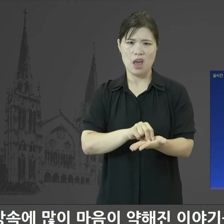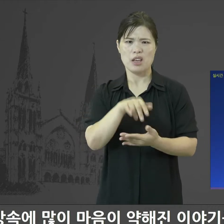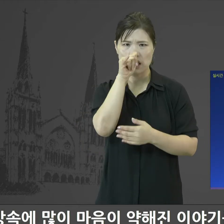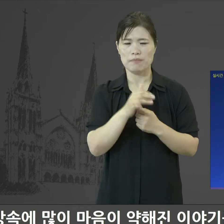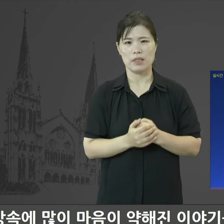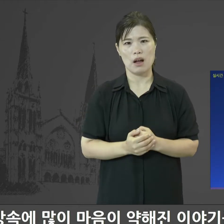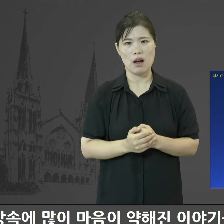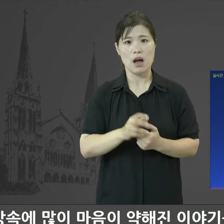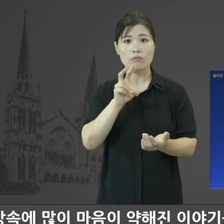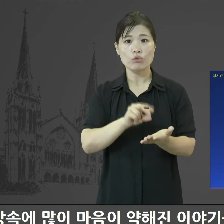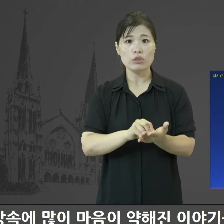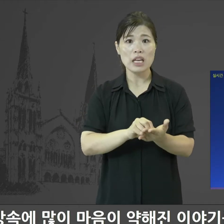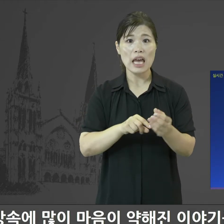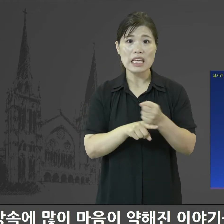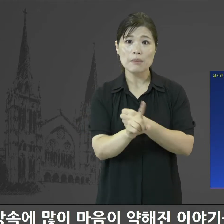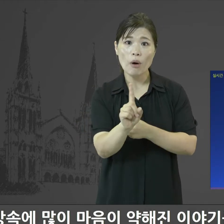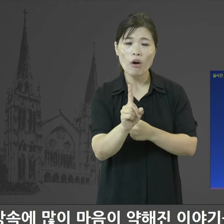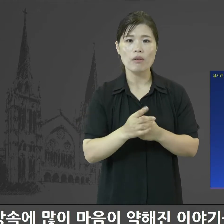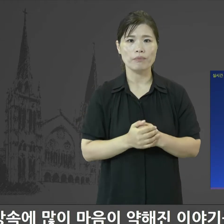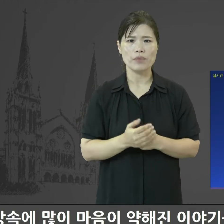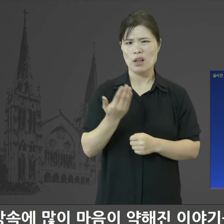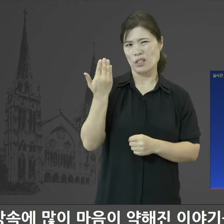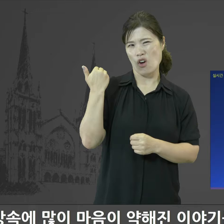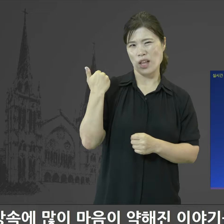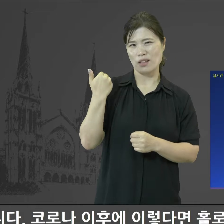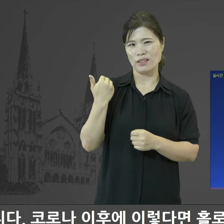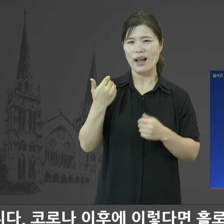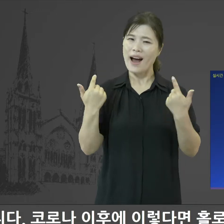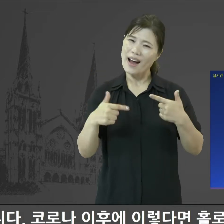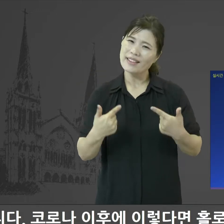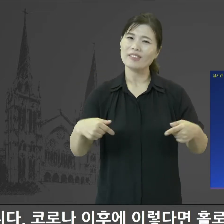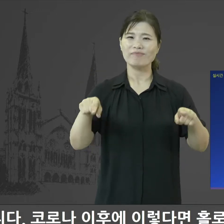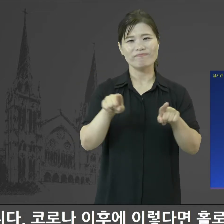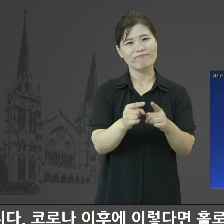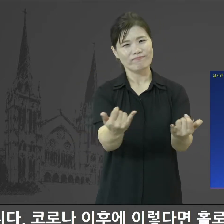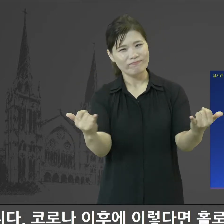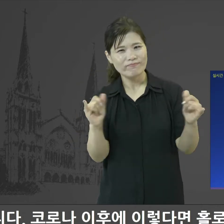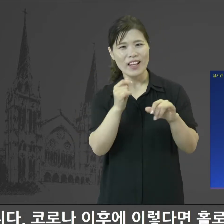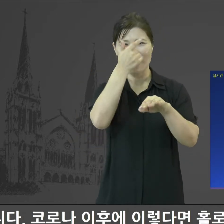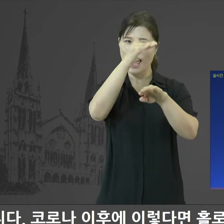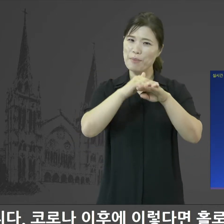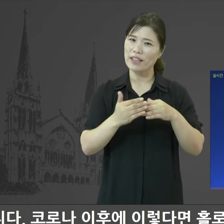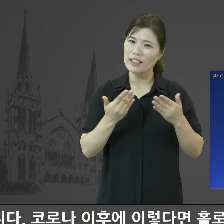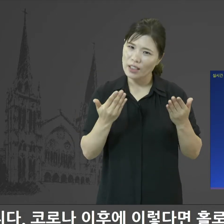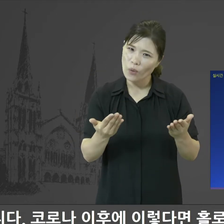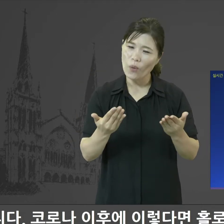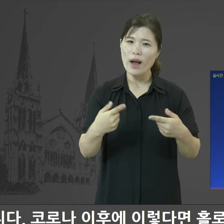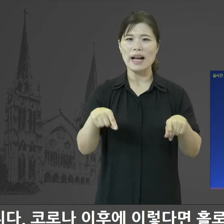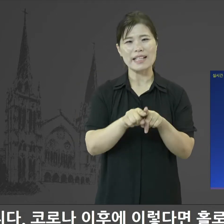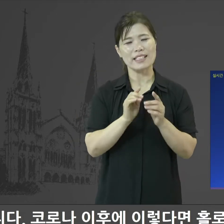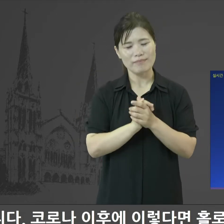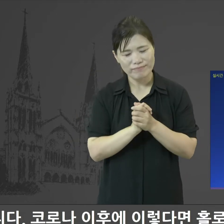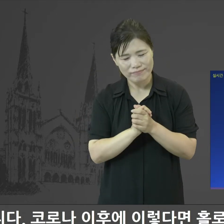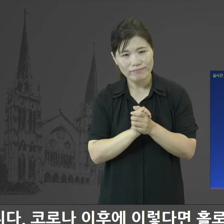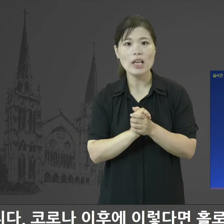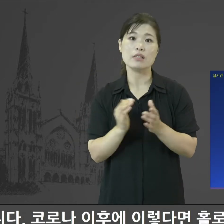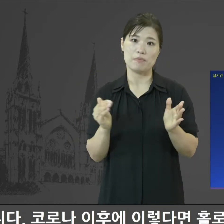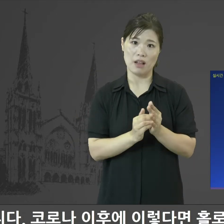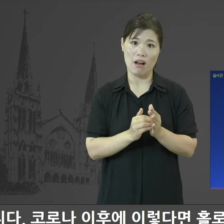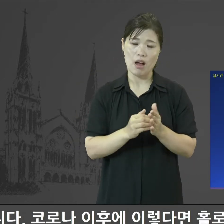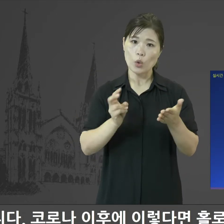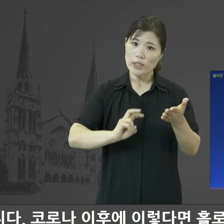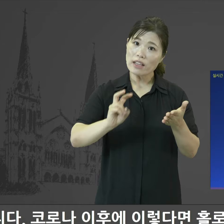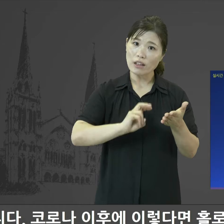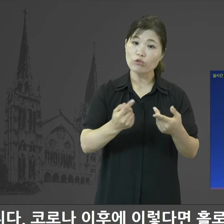문제의 원인은 이렇습니다. 이전에는 항상 같이 모여서 예배드렸고 같이 모여서 기도했습니다. 찬양도